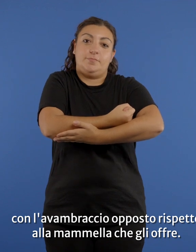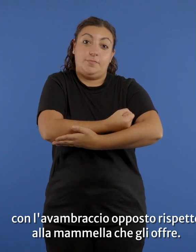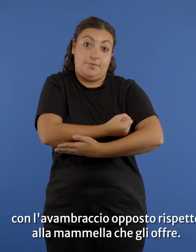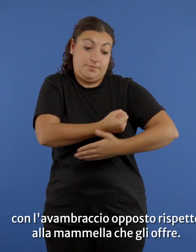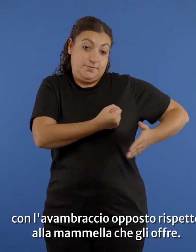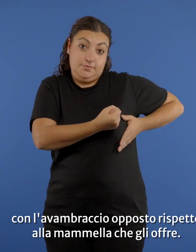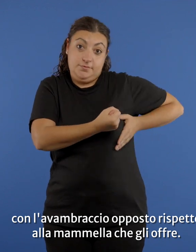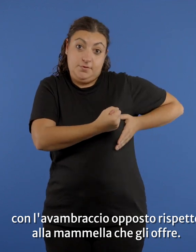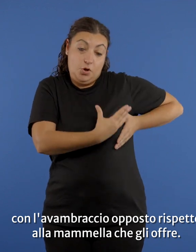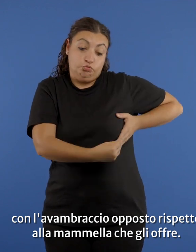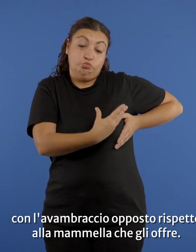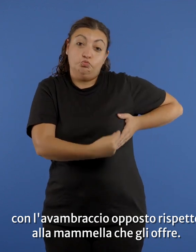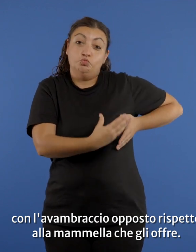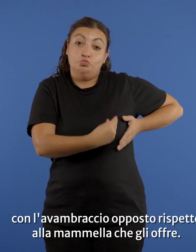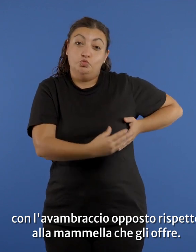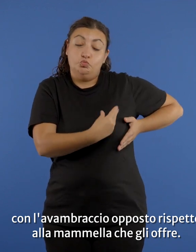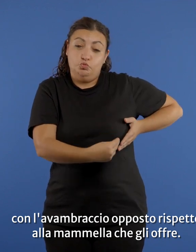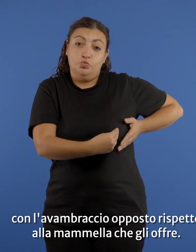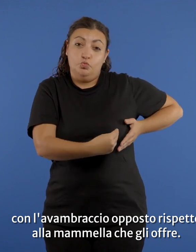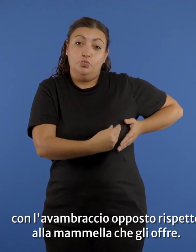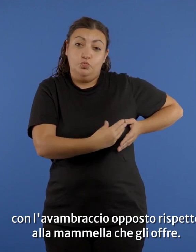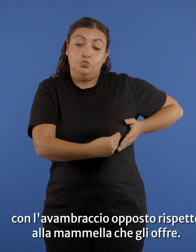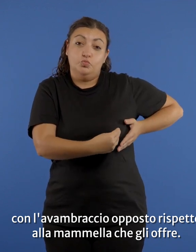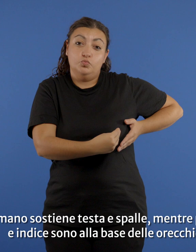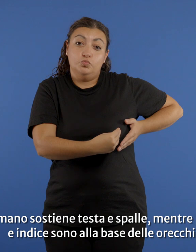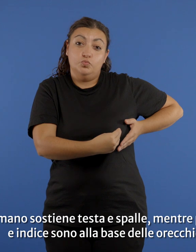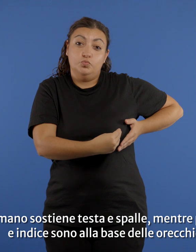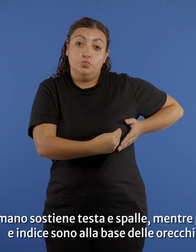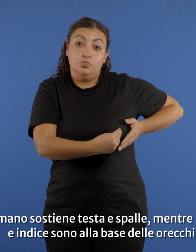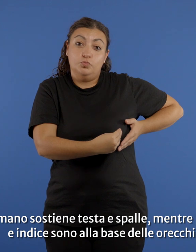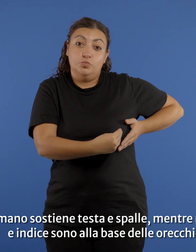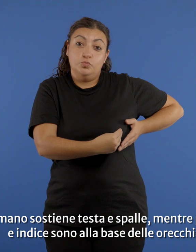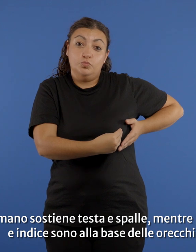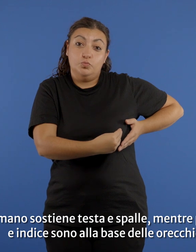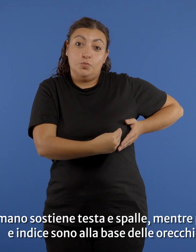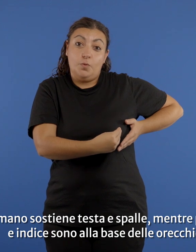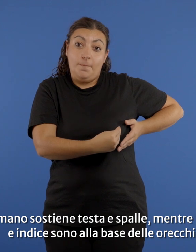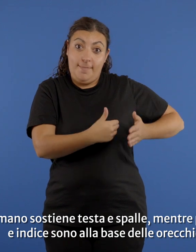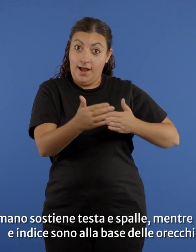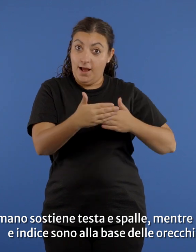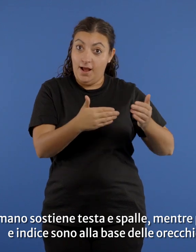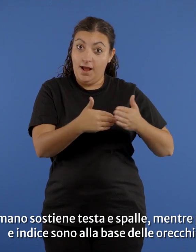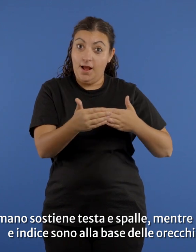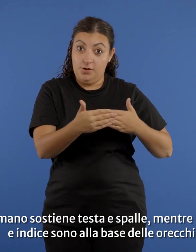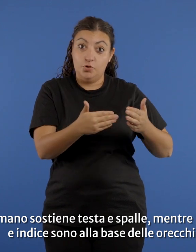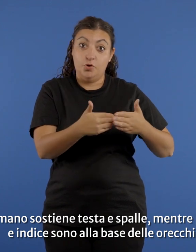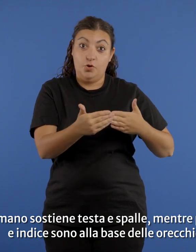alla mammella che gli offre la mano sostiene testa e